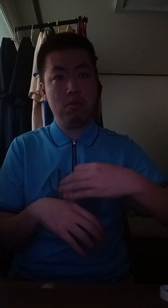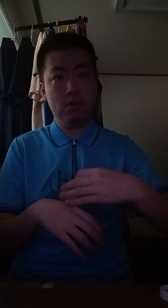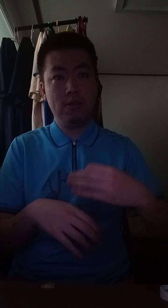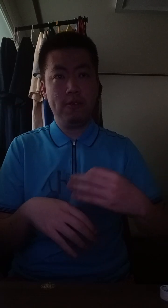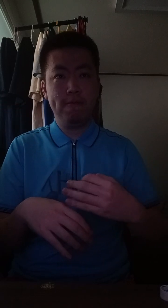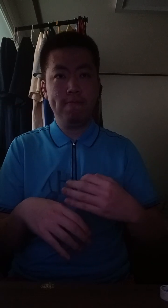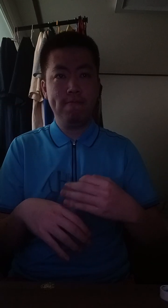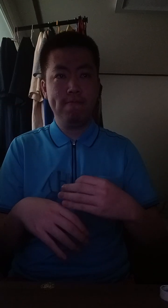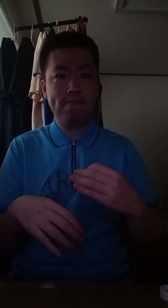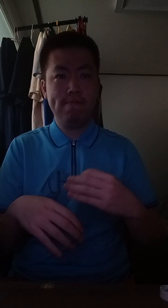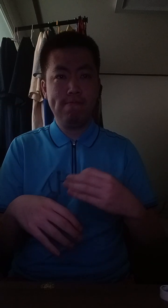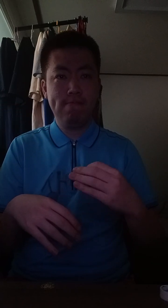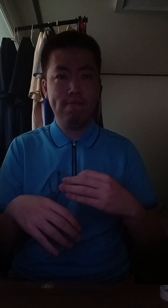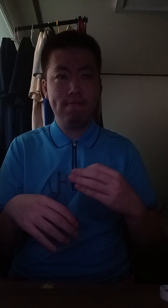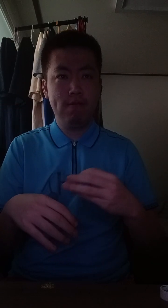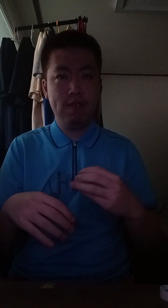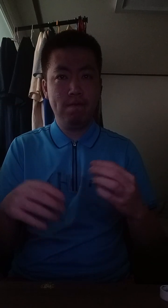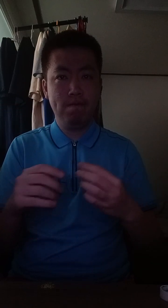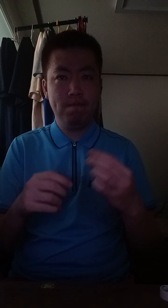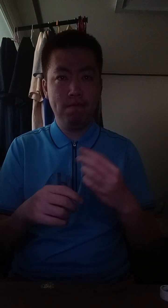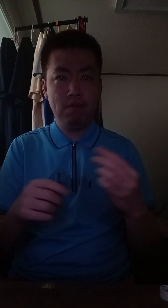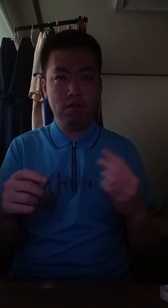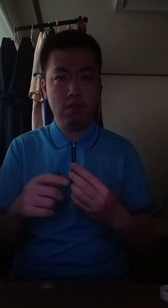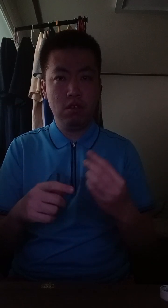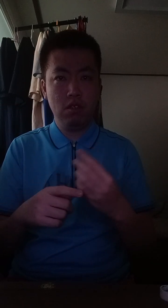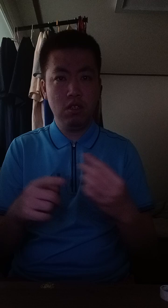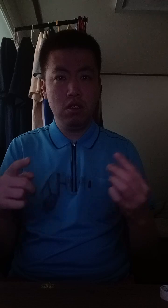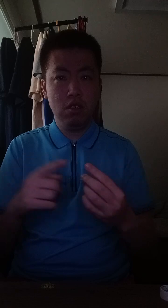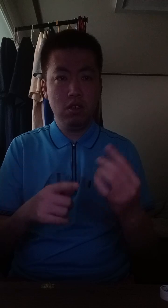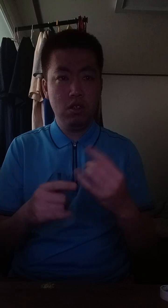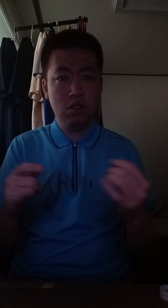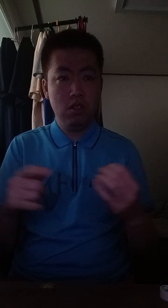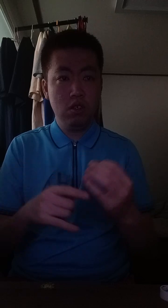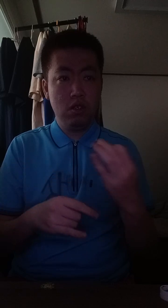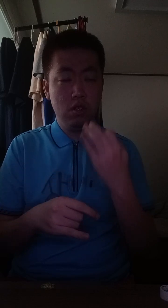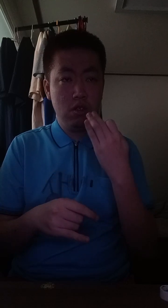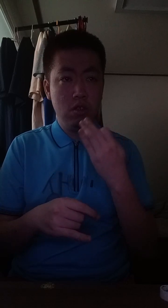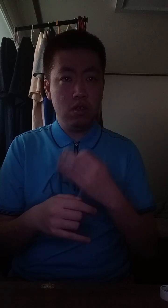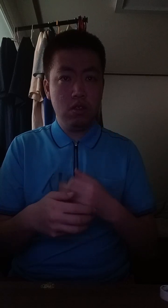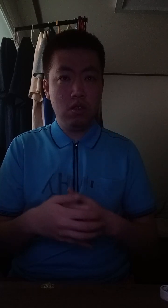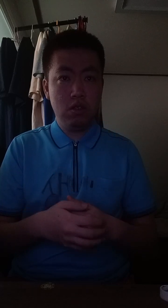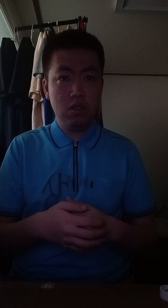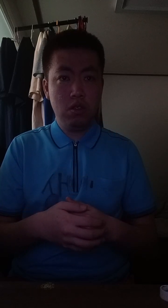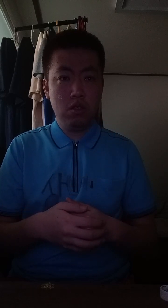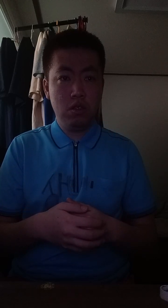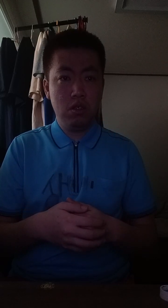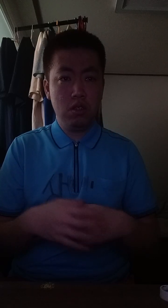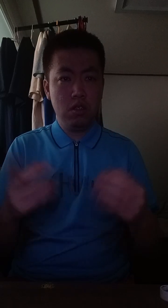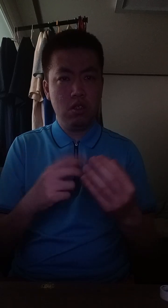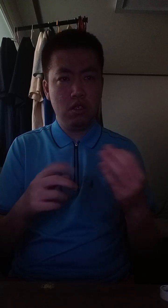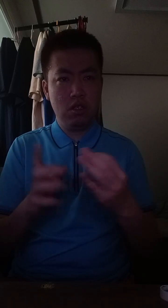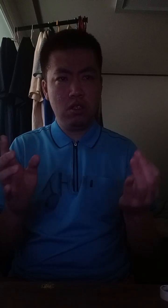곳을 직접 가봤더니 간격이 20cm 이상인 곳을 쉽게 찾을 수 있었습니다. 8살 아이의 평균 발